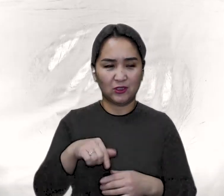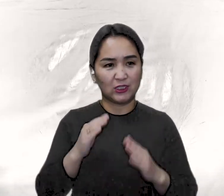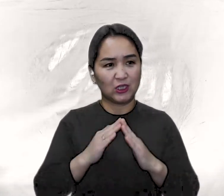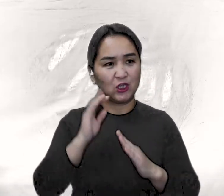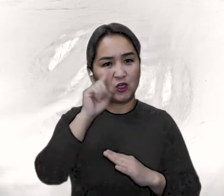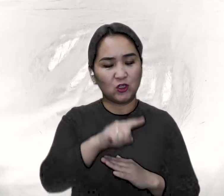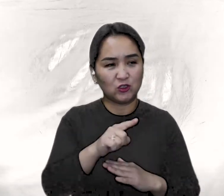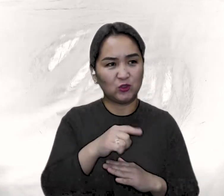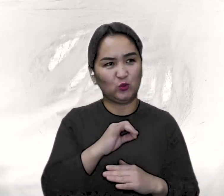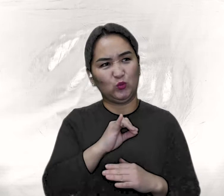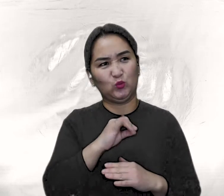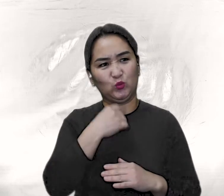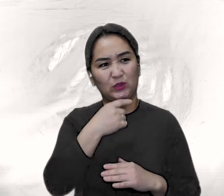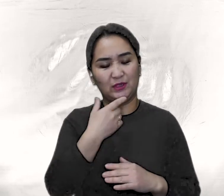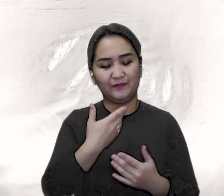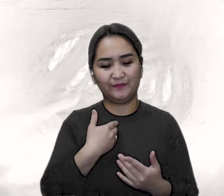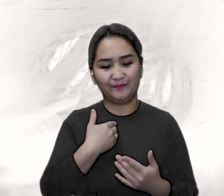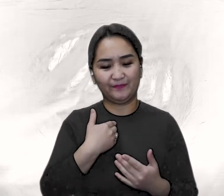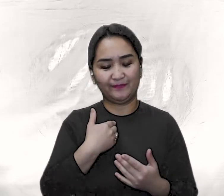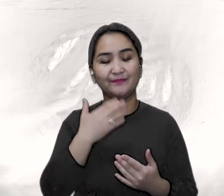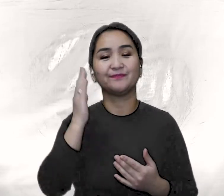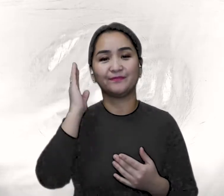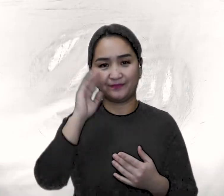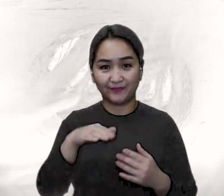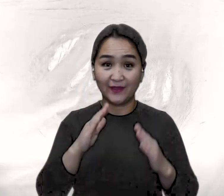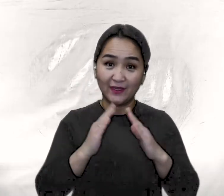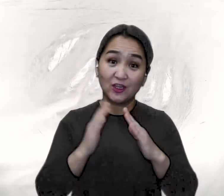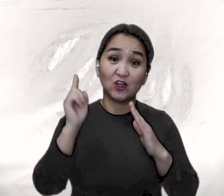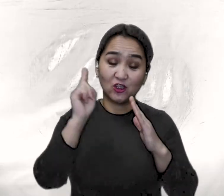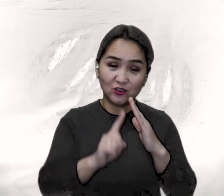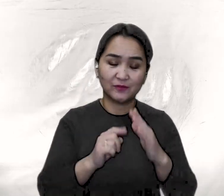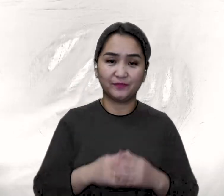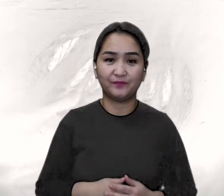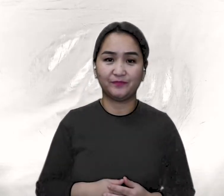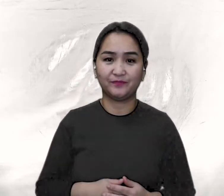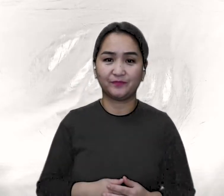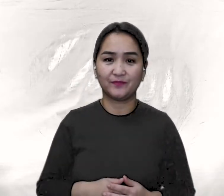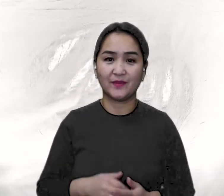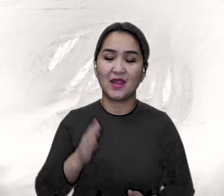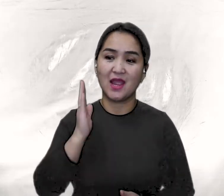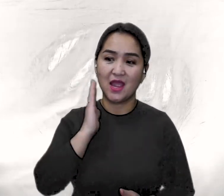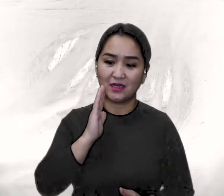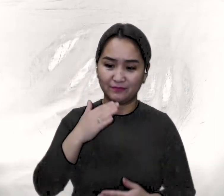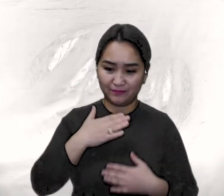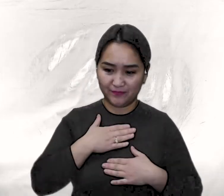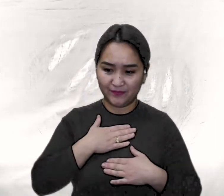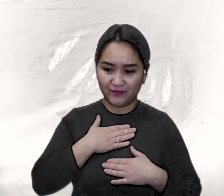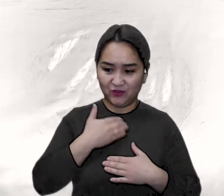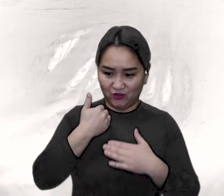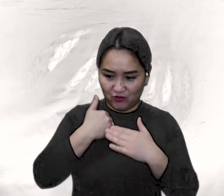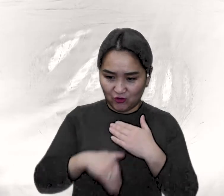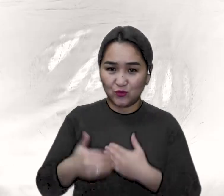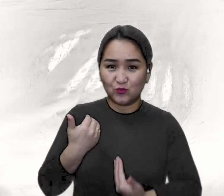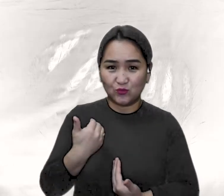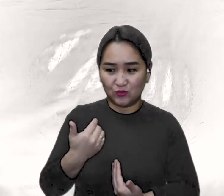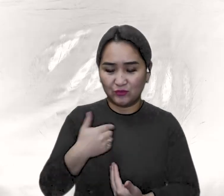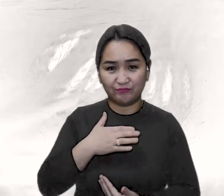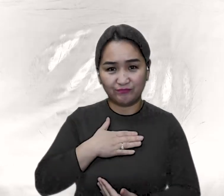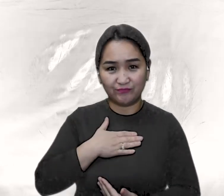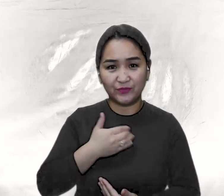гэрлүү очисон ч харин. За ямар ч шүүсэн гэл миний л хүүхд юм да гэл. Тэгээч